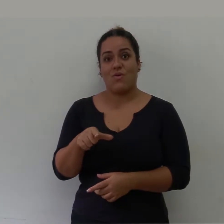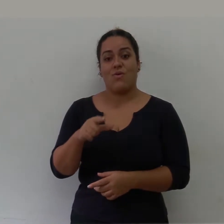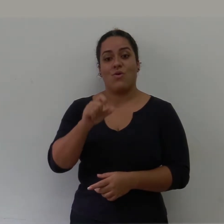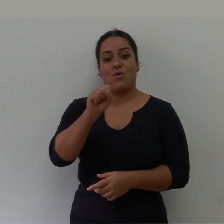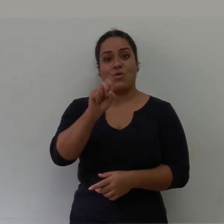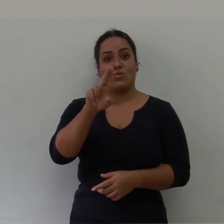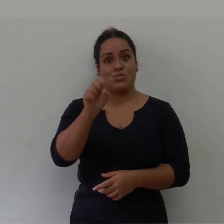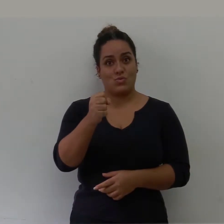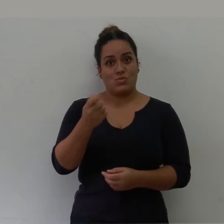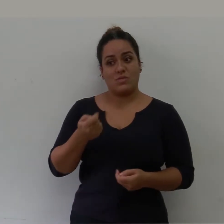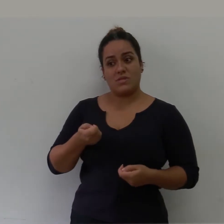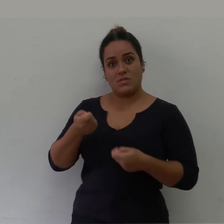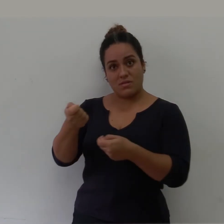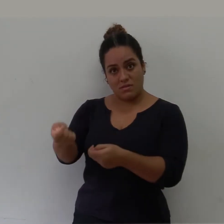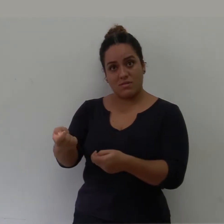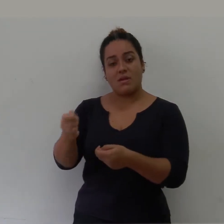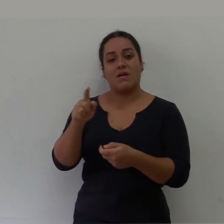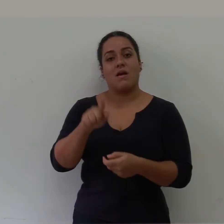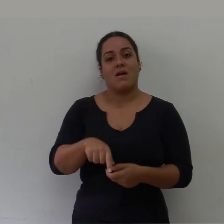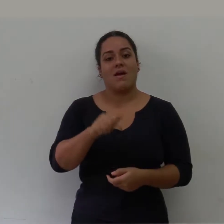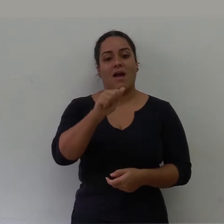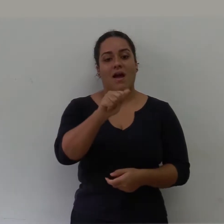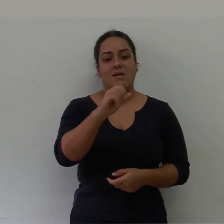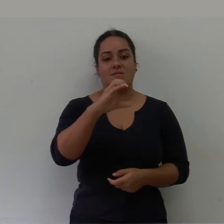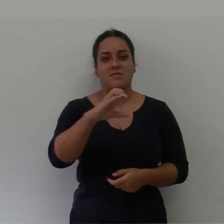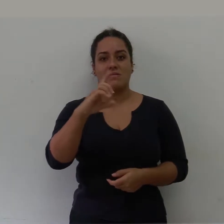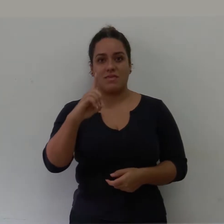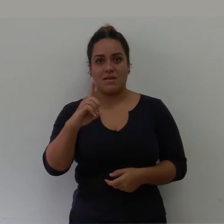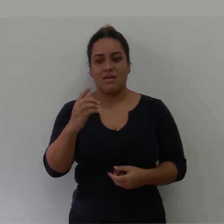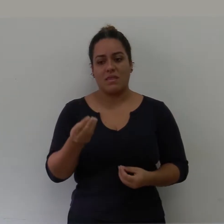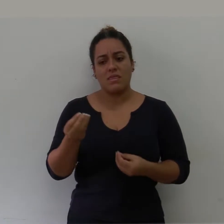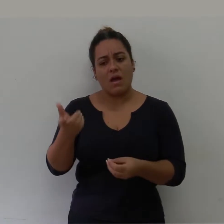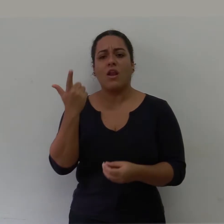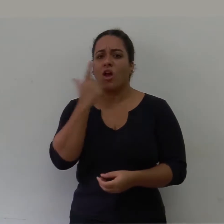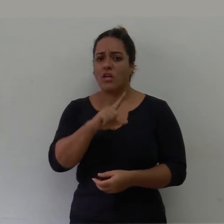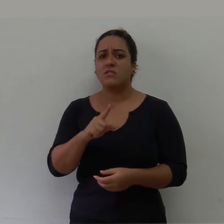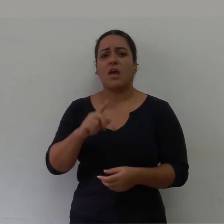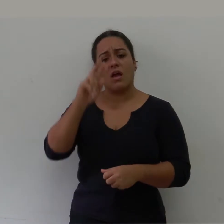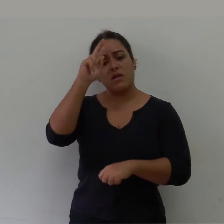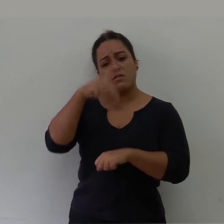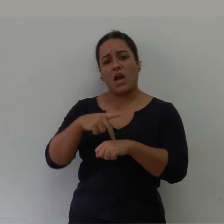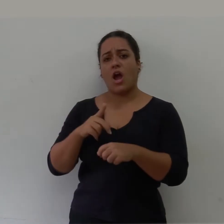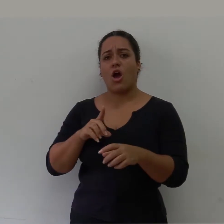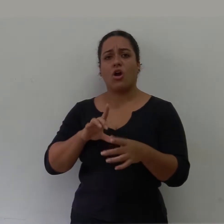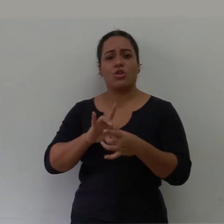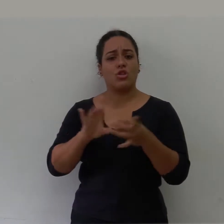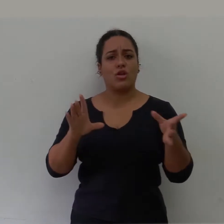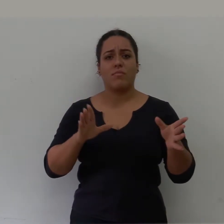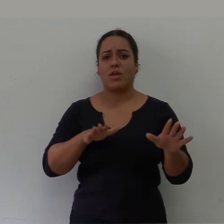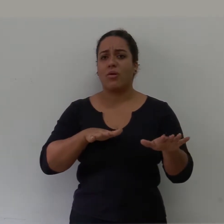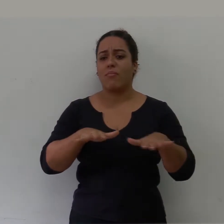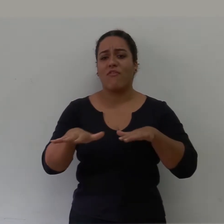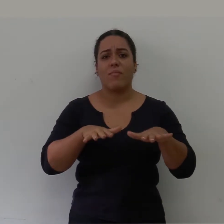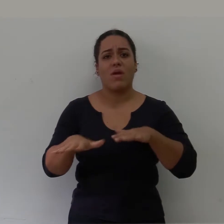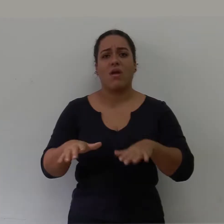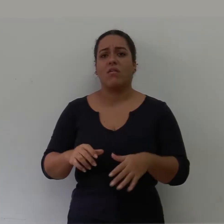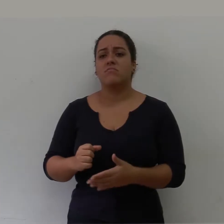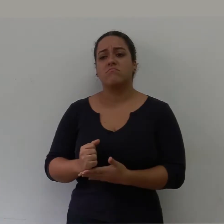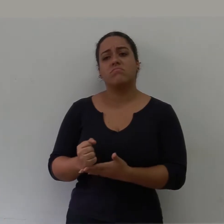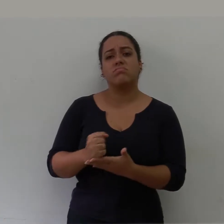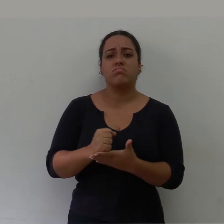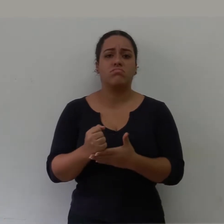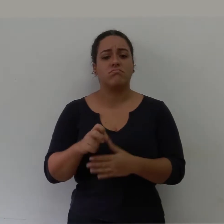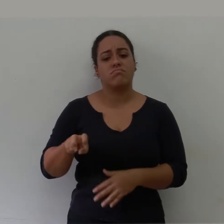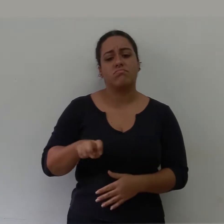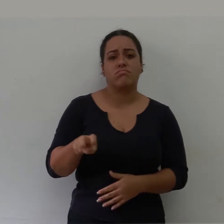SUS, né, através da ACD. Ele tem autonomia, né, de ir onde ele quer ir sozinho. E lá por